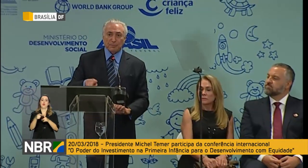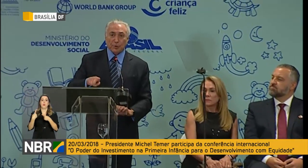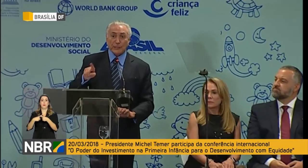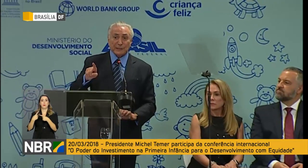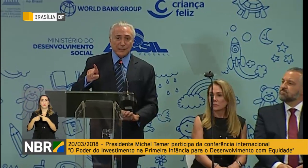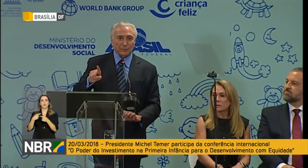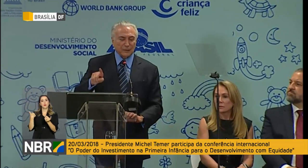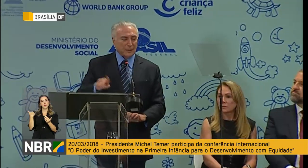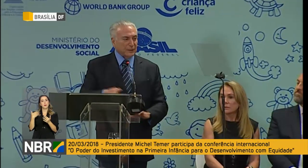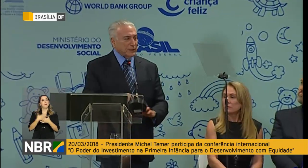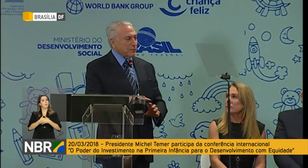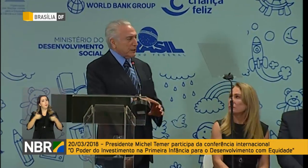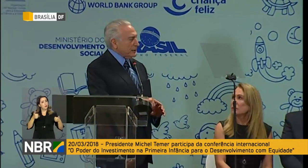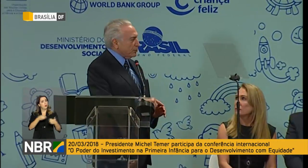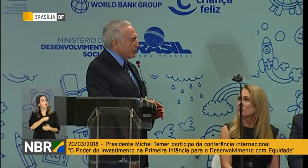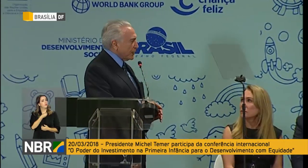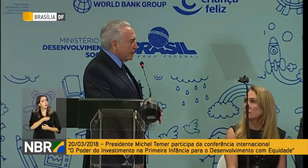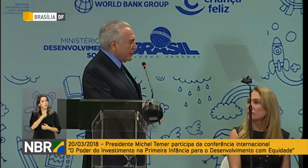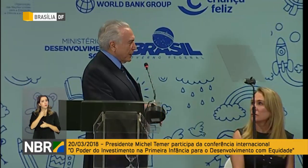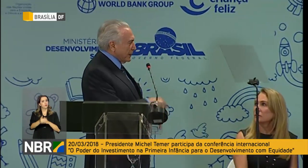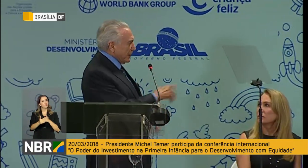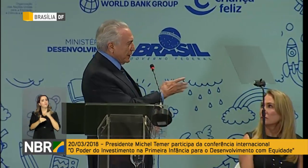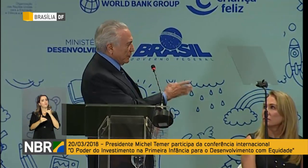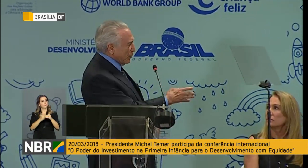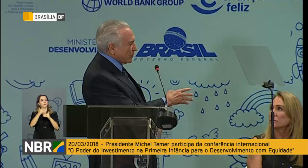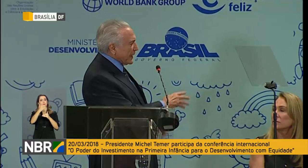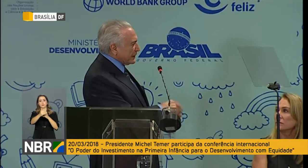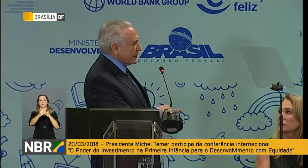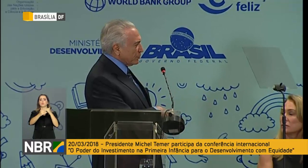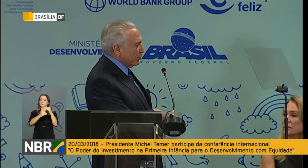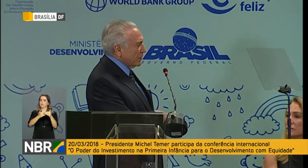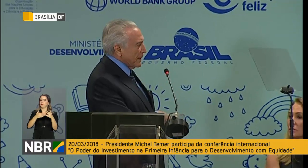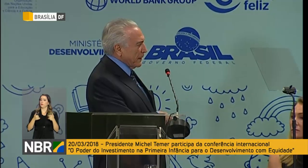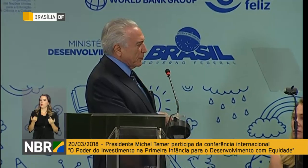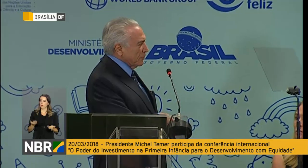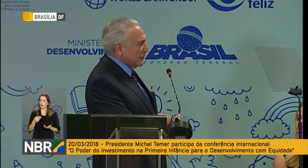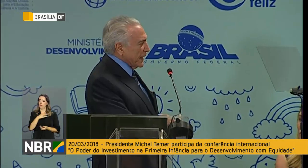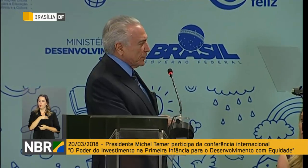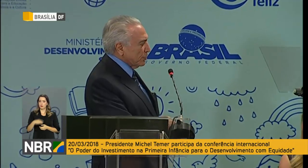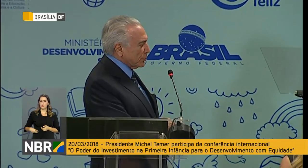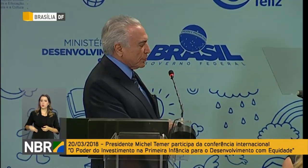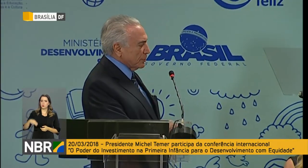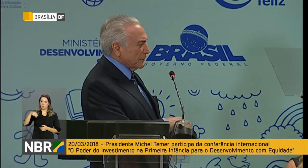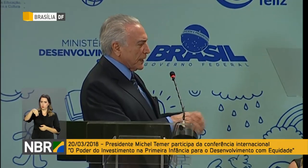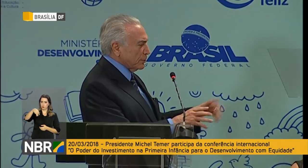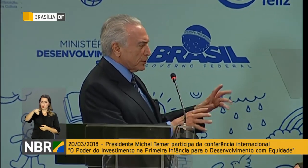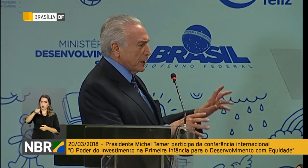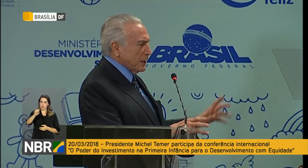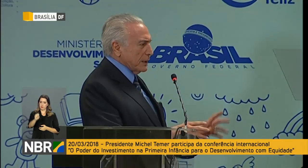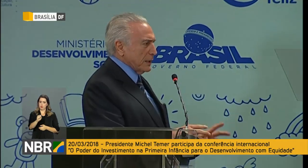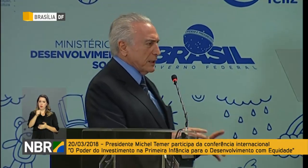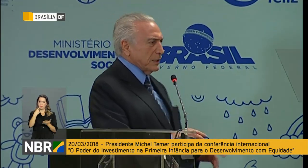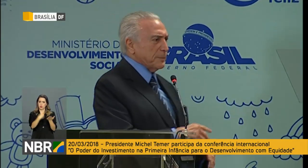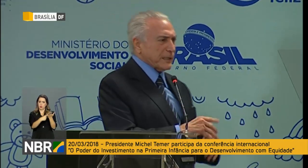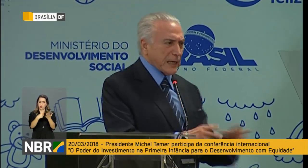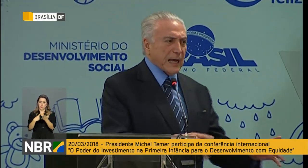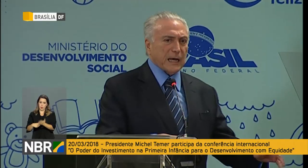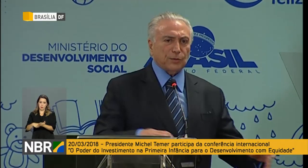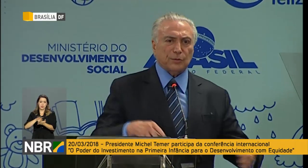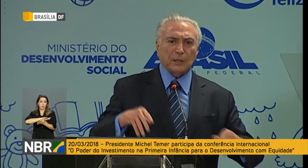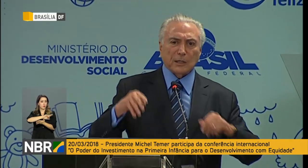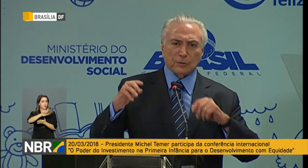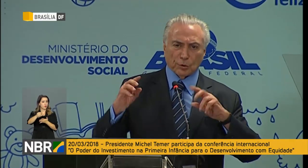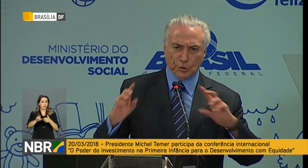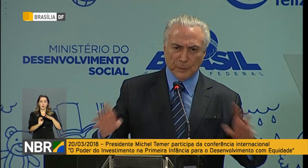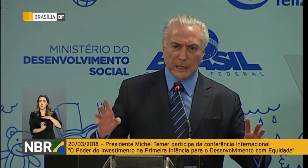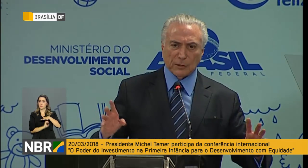precisamente pela progressão de natureza social. E o Osmar acertou com vários